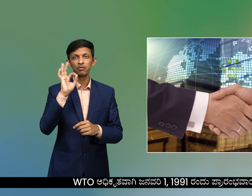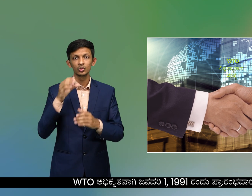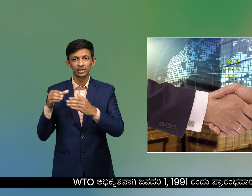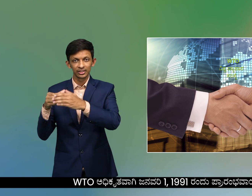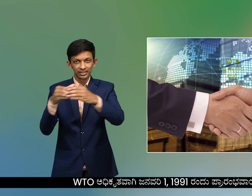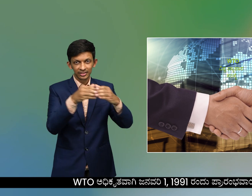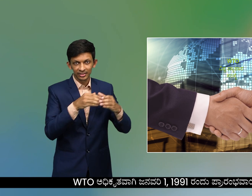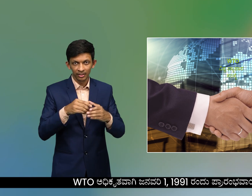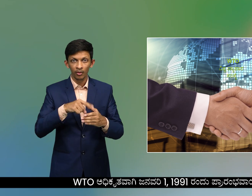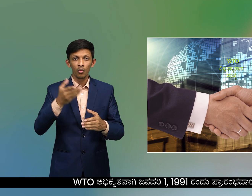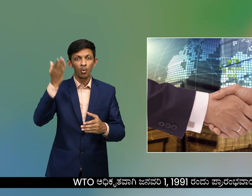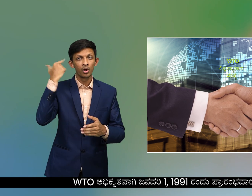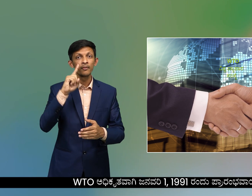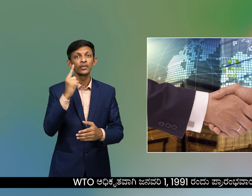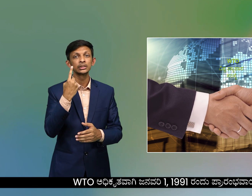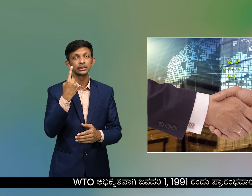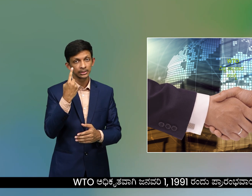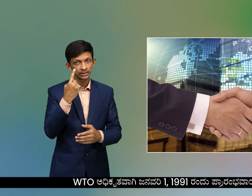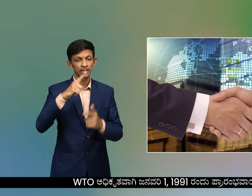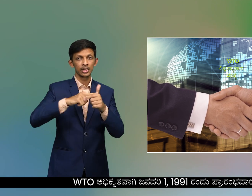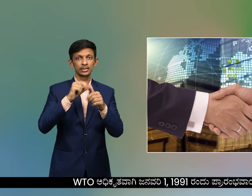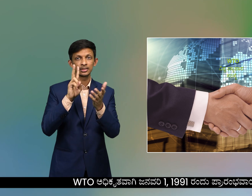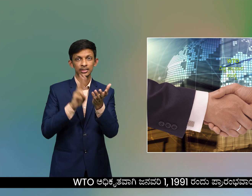WTO ಅಧಿಕೃತವಾಗಿ ಜನವರಿ 1,